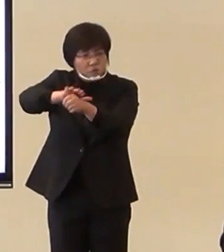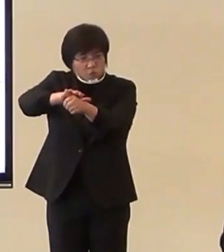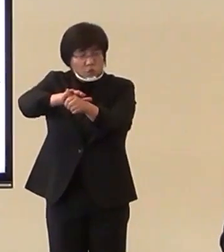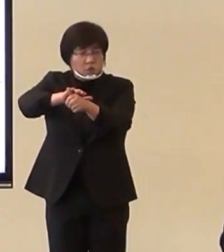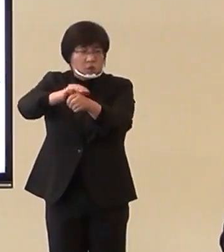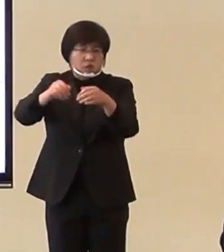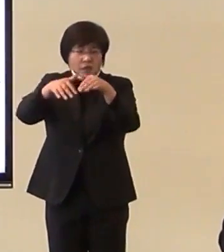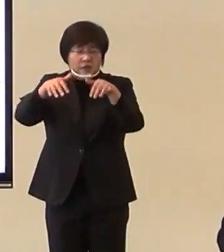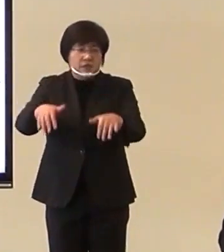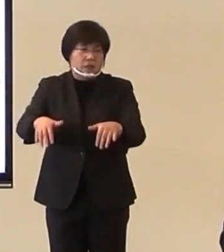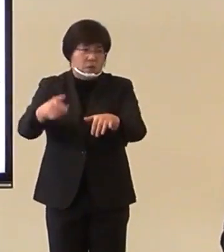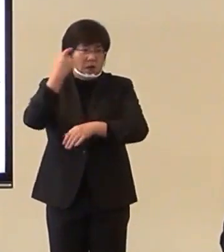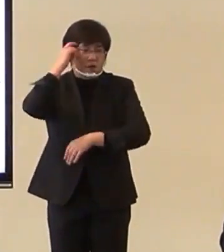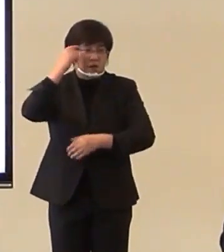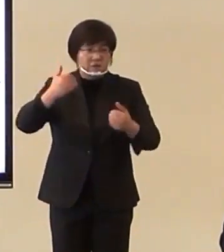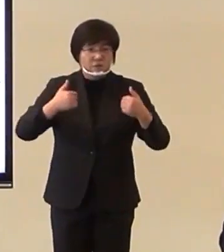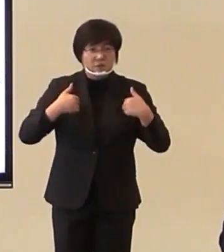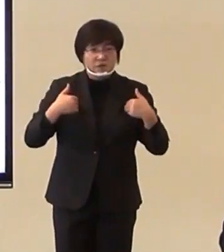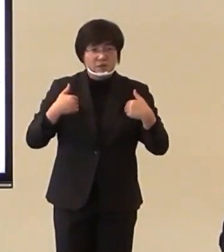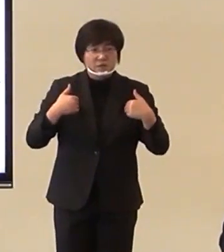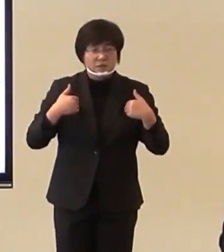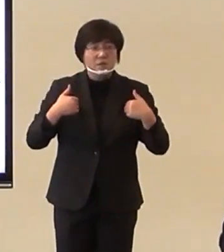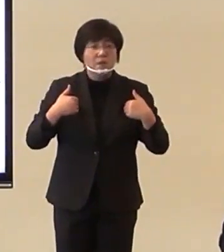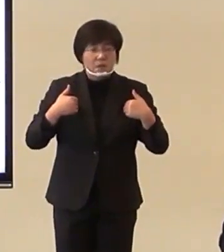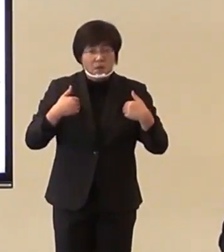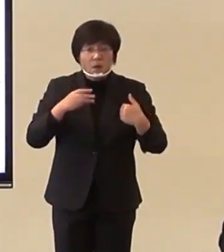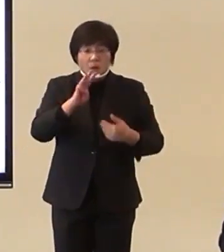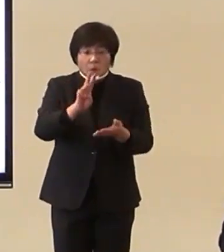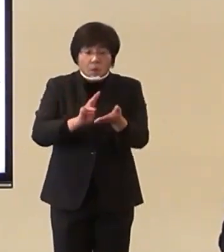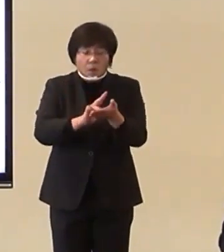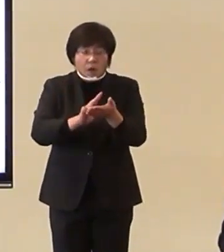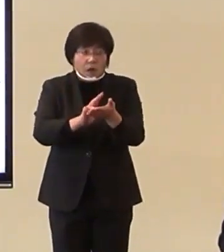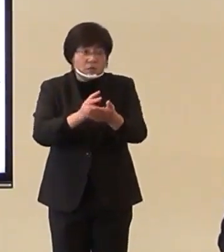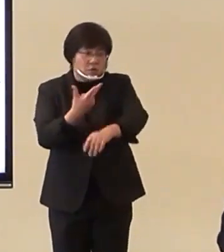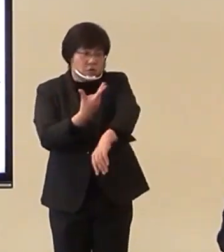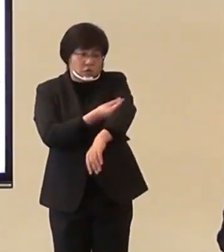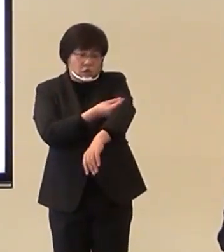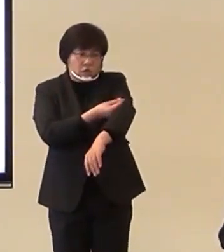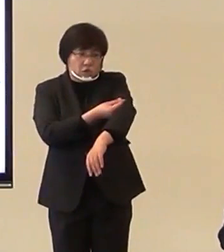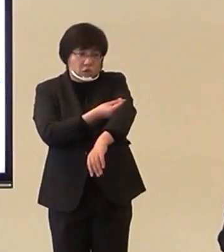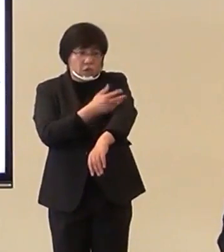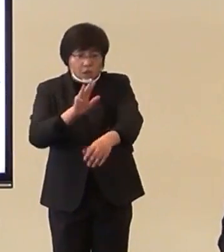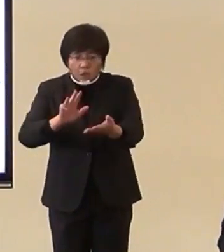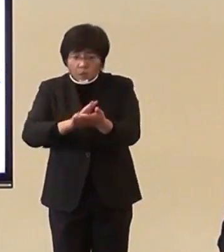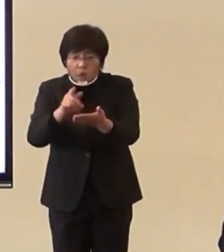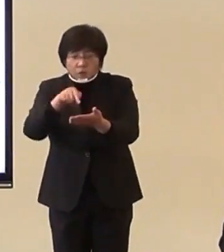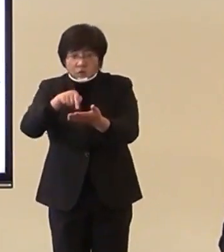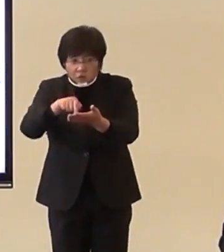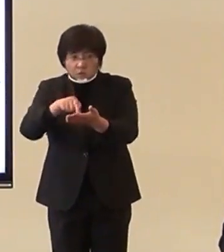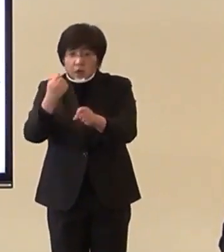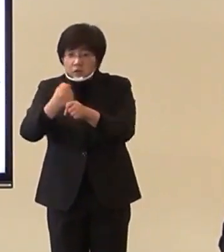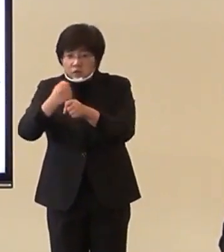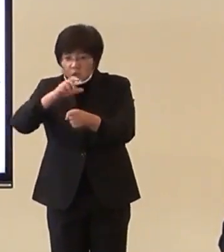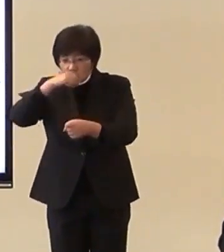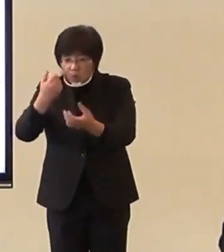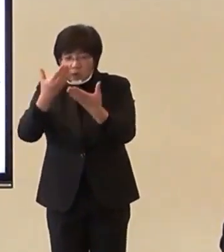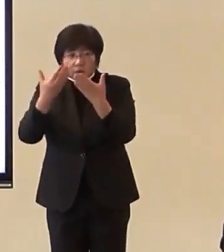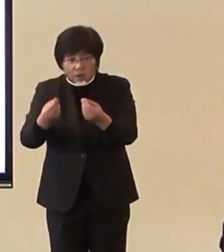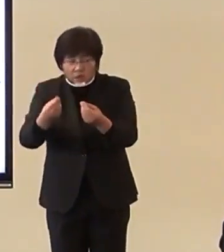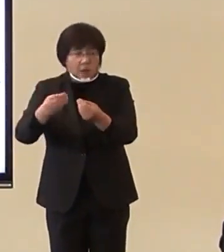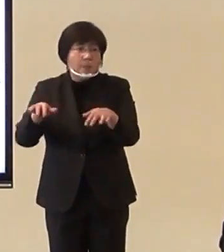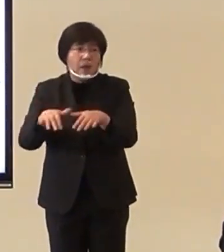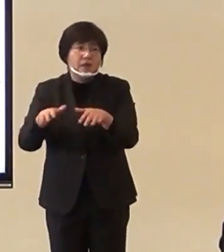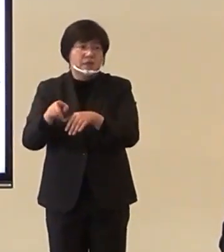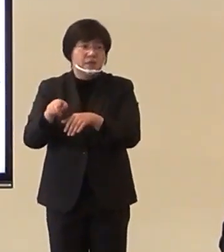く。それともう一つ大事なことは、このワクチンをやっぱりまだできたばっかりのワクチンなんで、世界で打たれても